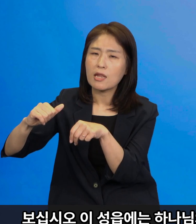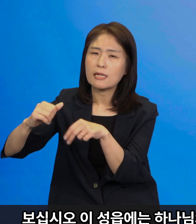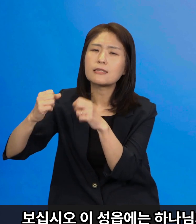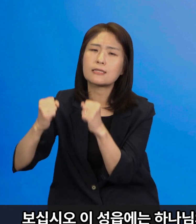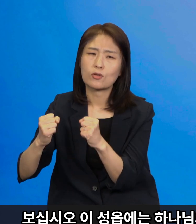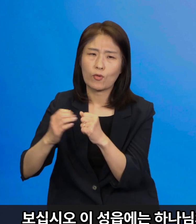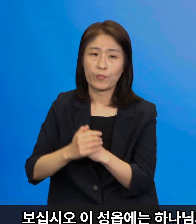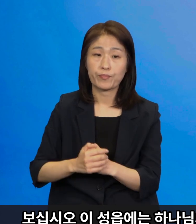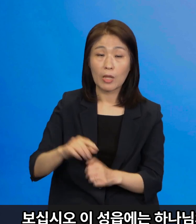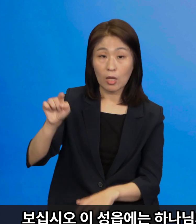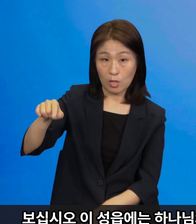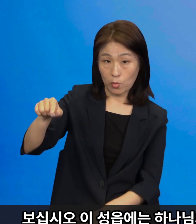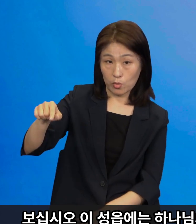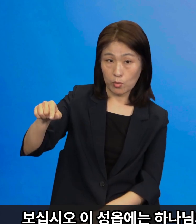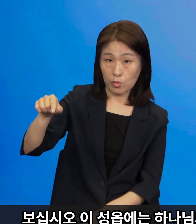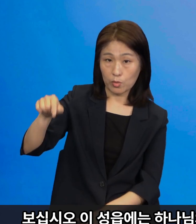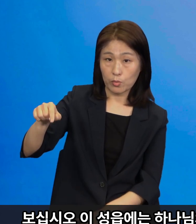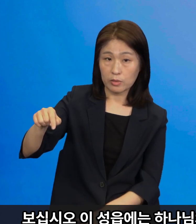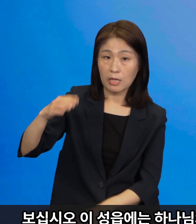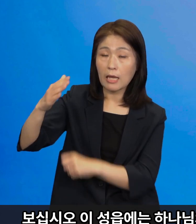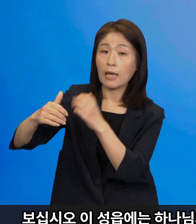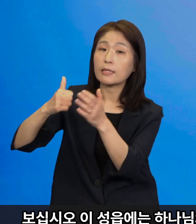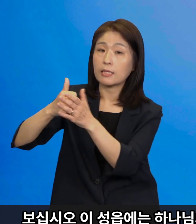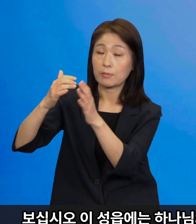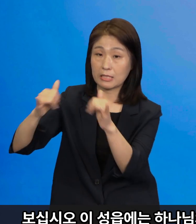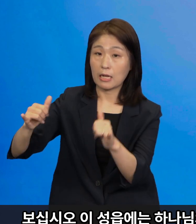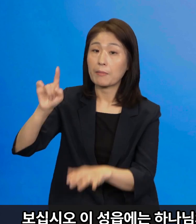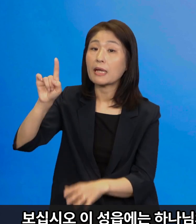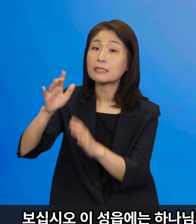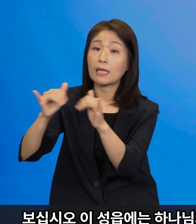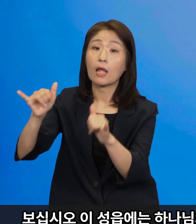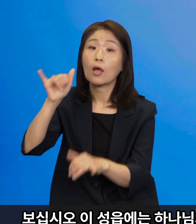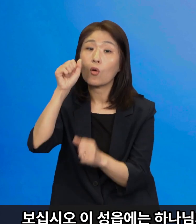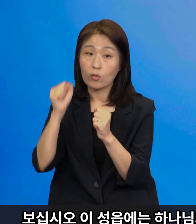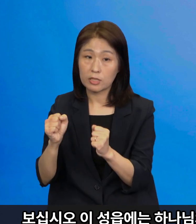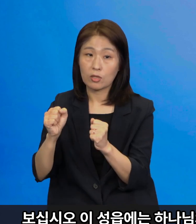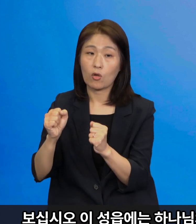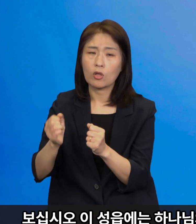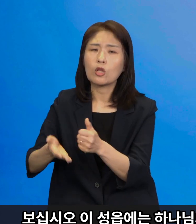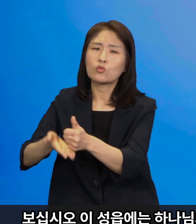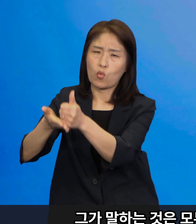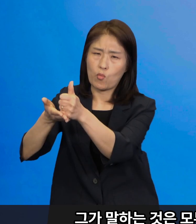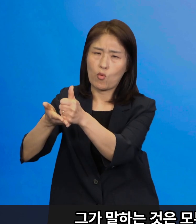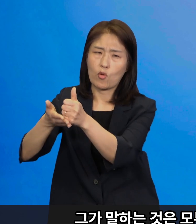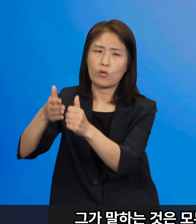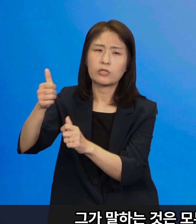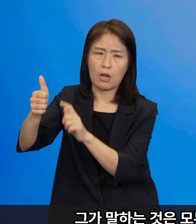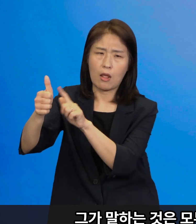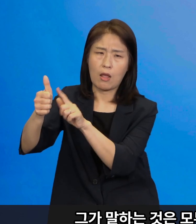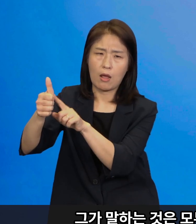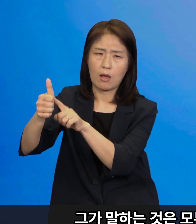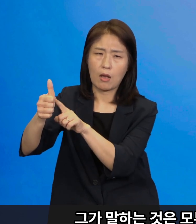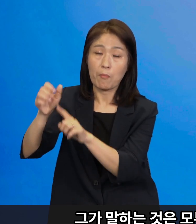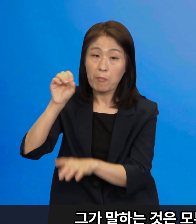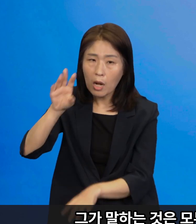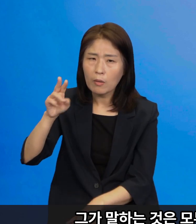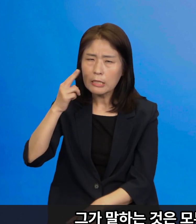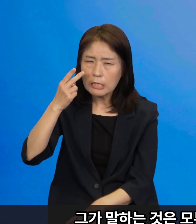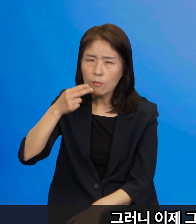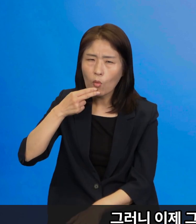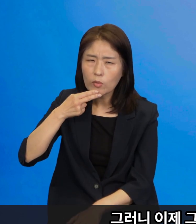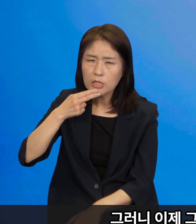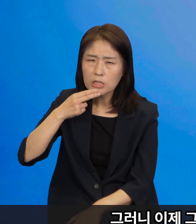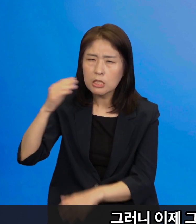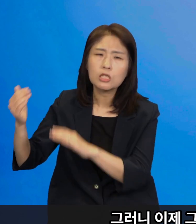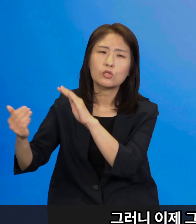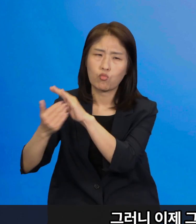말하였다. 보십시오, 이 성읍에는 하나님의 사람이 한 분 계신데 존경받는 분입니다. 그가 말하는 것은 모두 틀림없이 이루어진다고